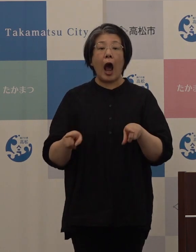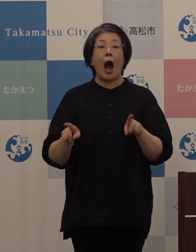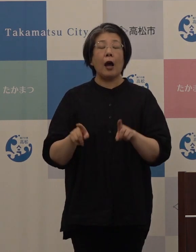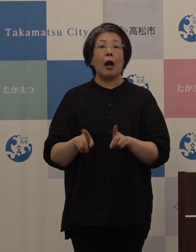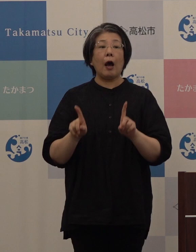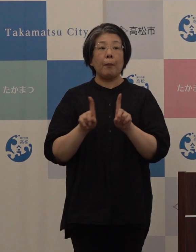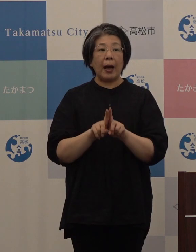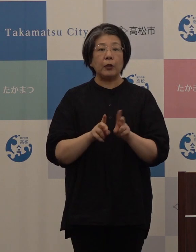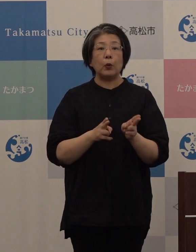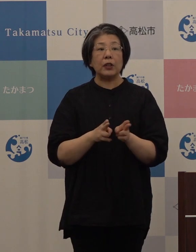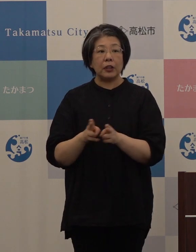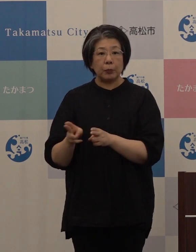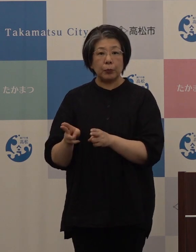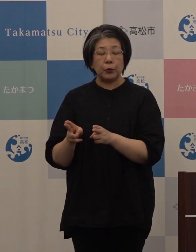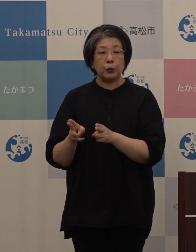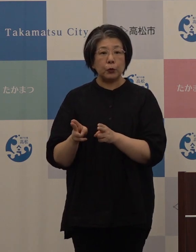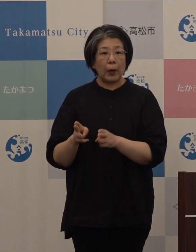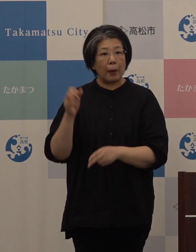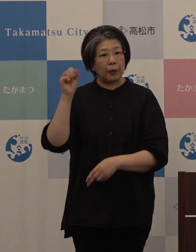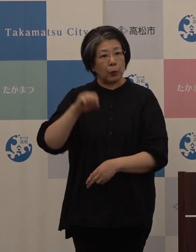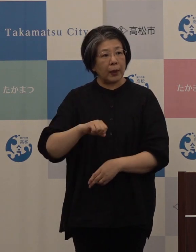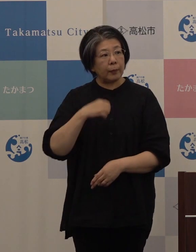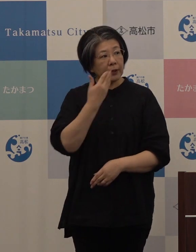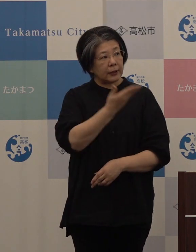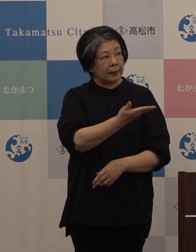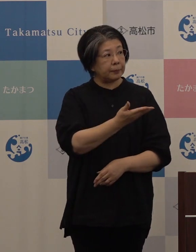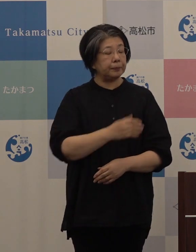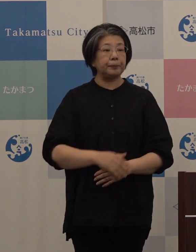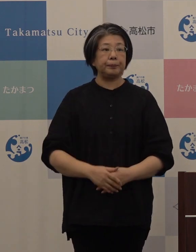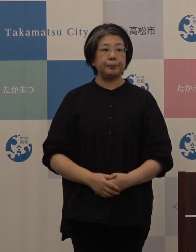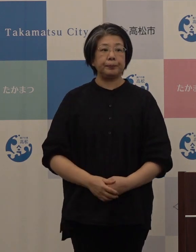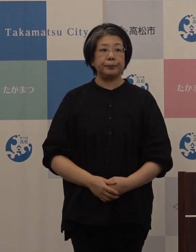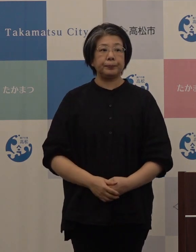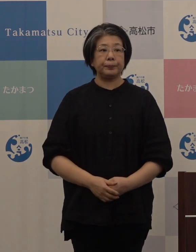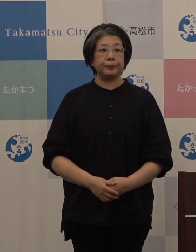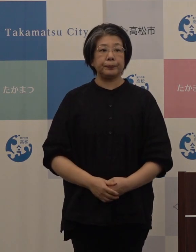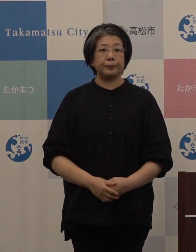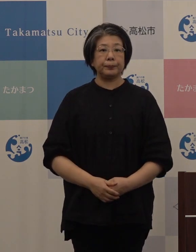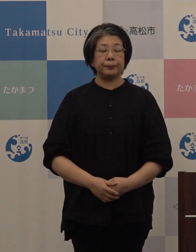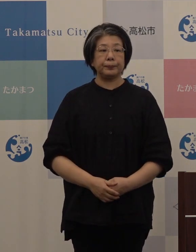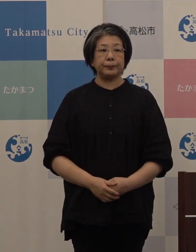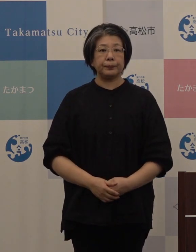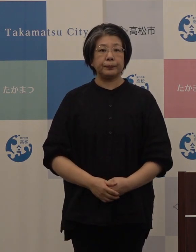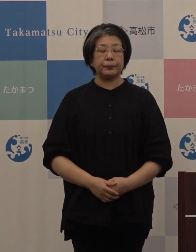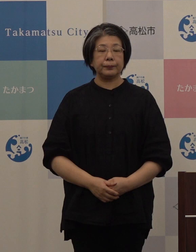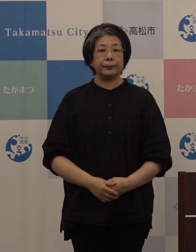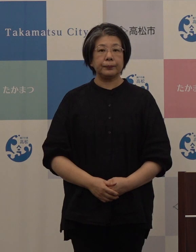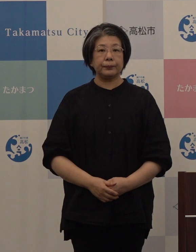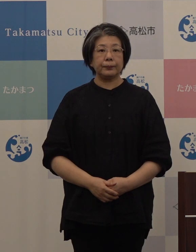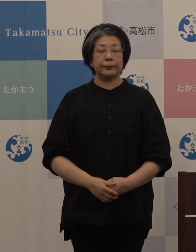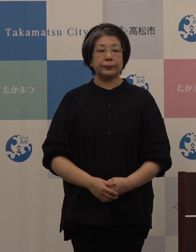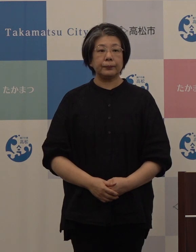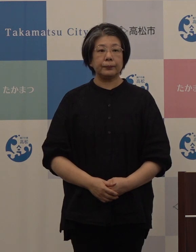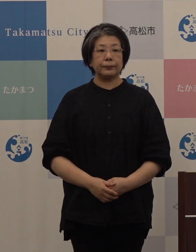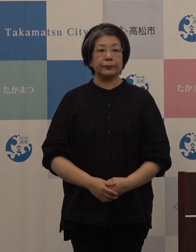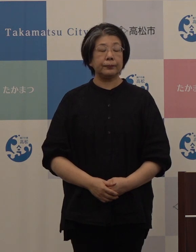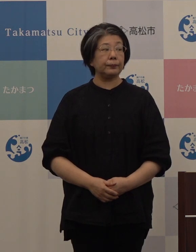営住宅認められてるんだよね。 これを予定にされている理由っていうのは何かあれば。